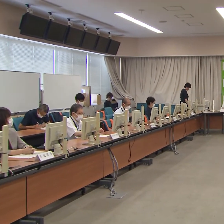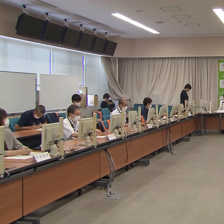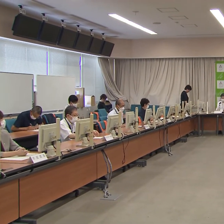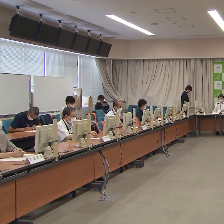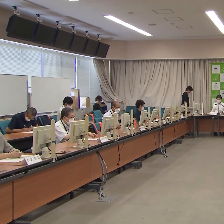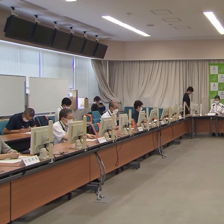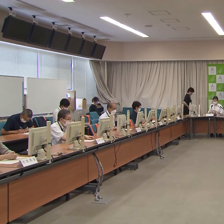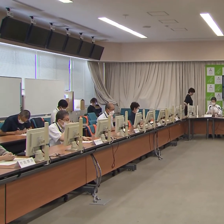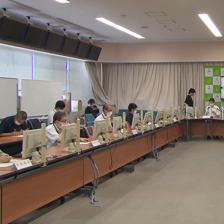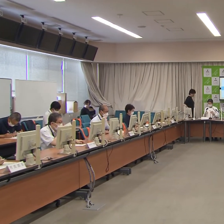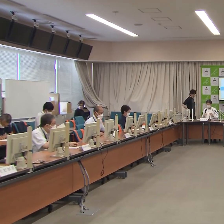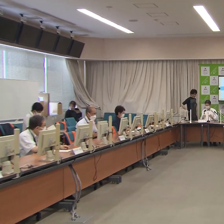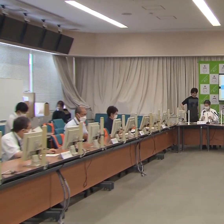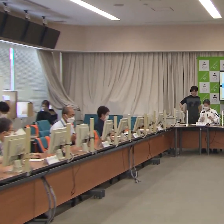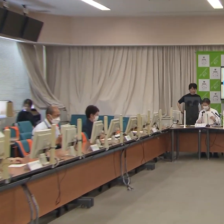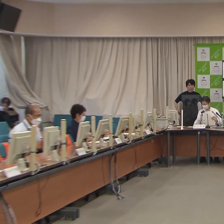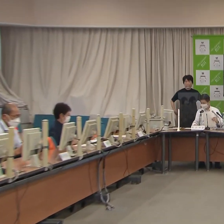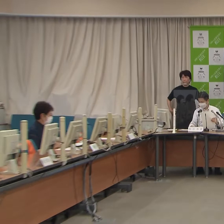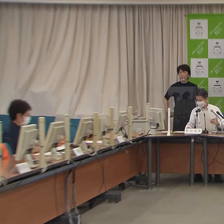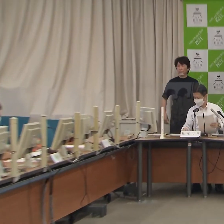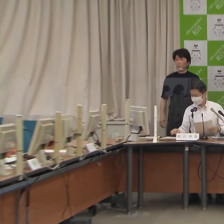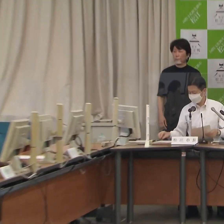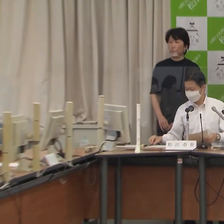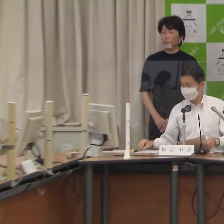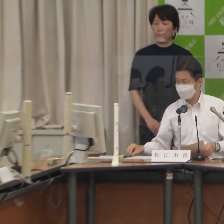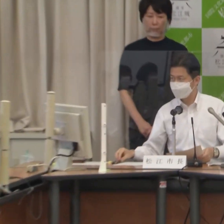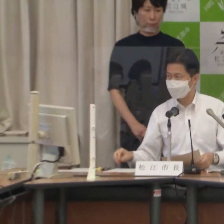ので、しばらくお待ちください。